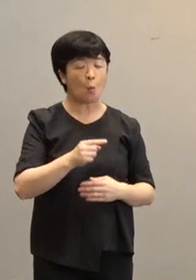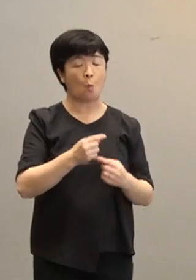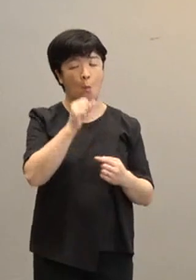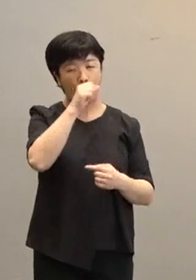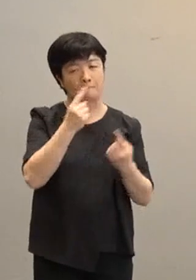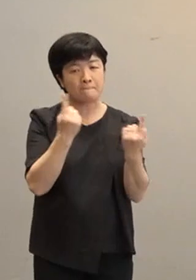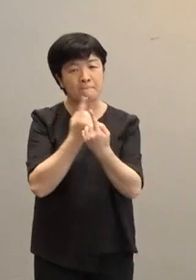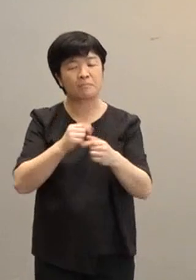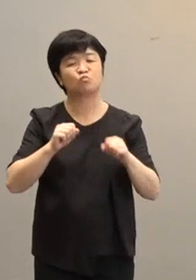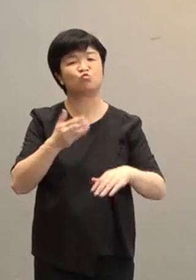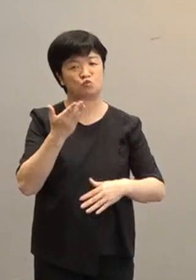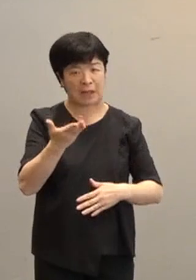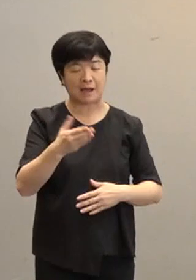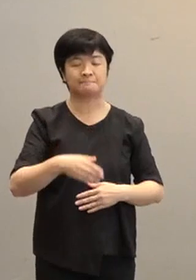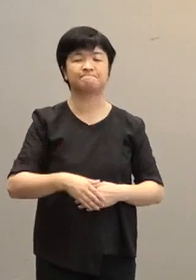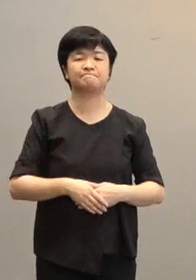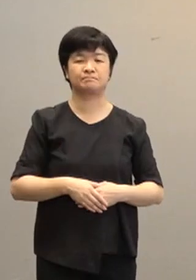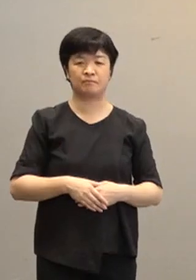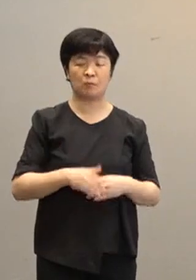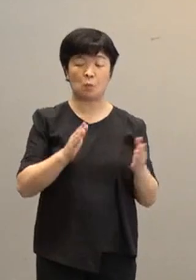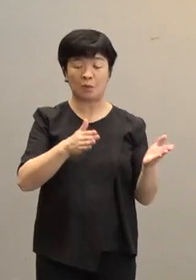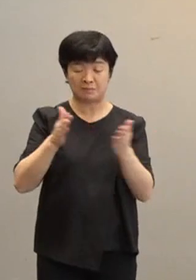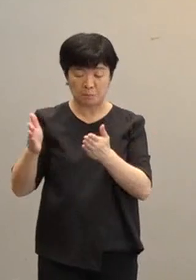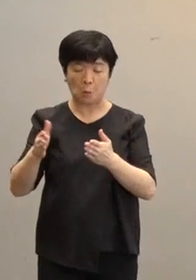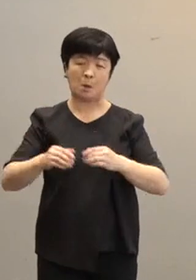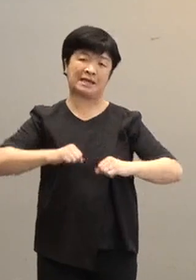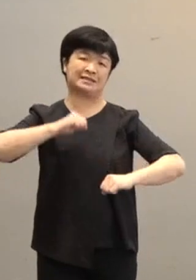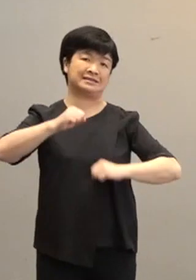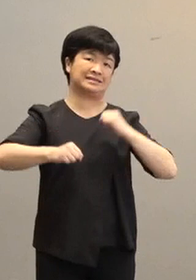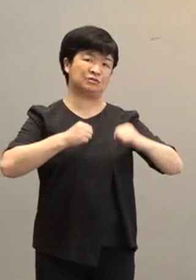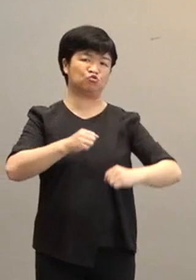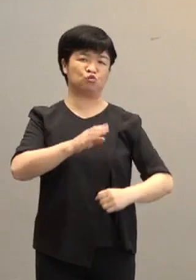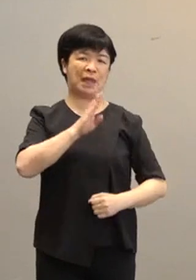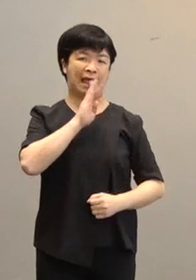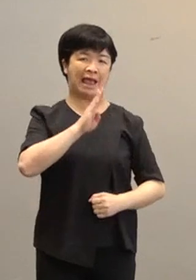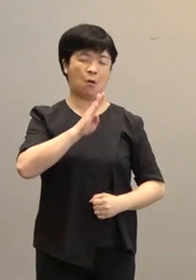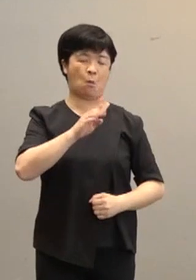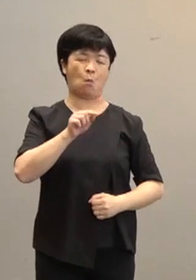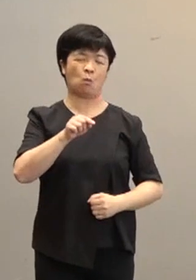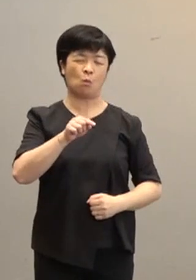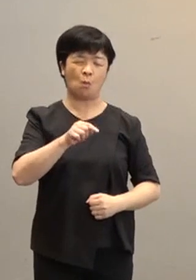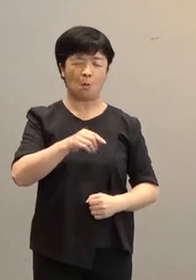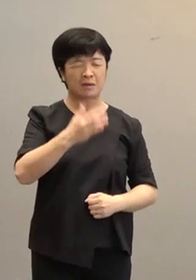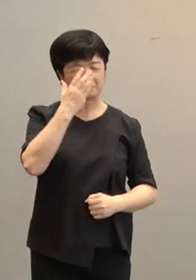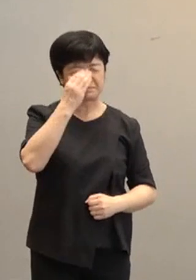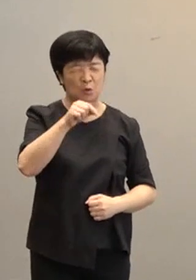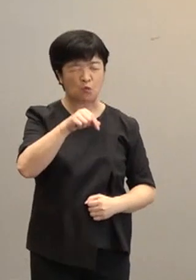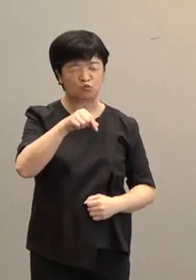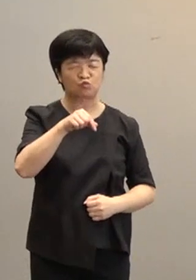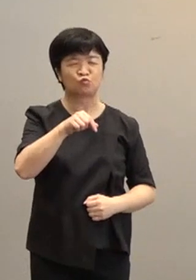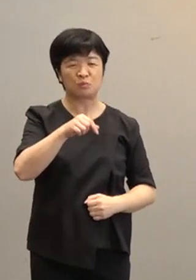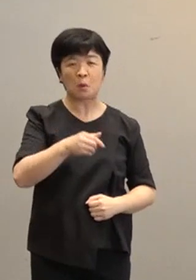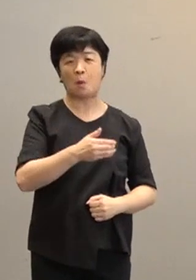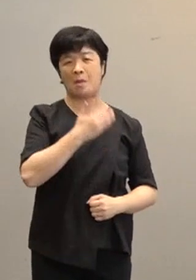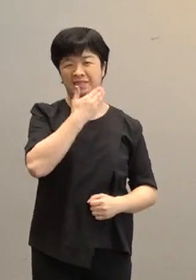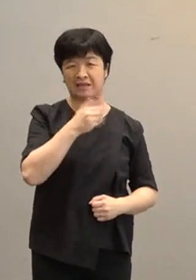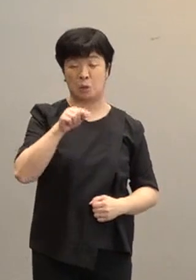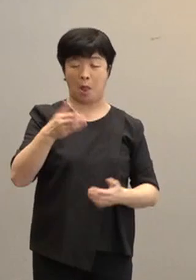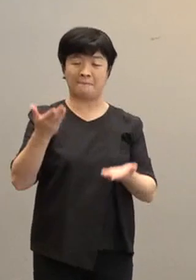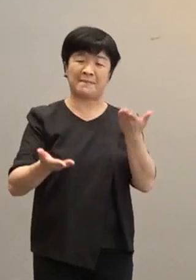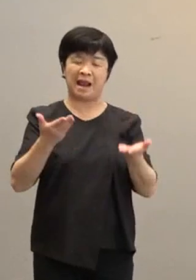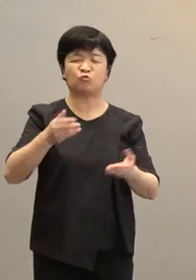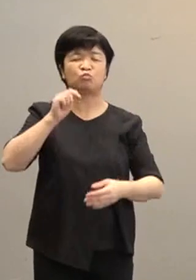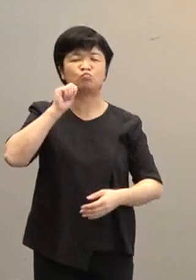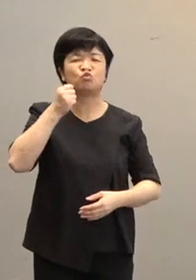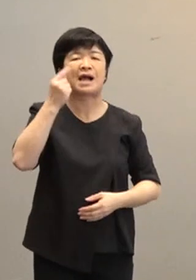か、で一方でその自由な言論空間としての魅力を損ねないようにしなければいけないという、このバランスが大変難しいというふうに思います